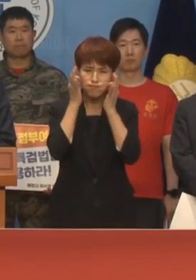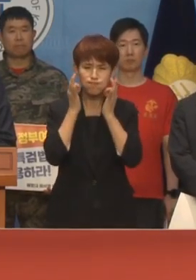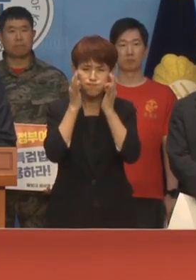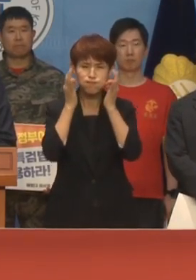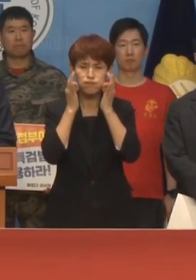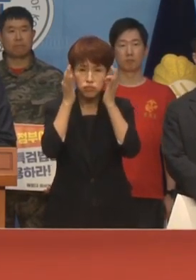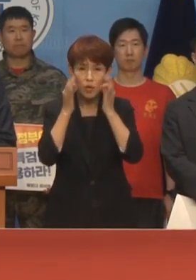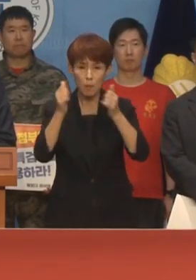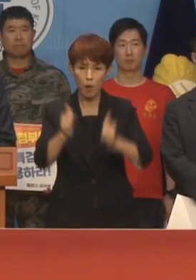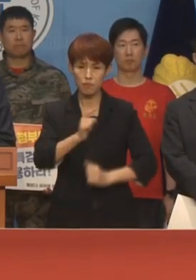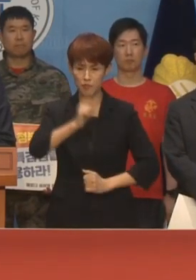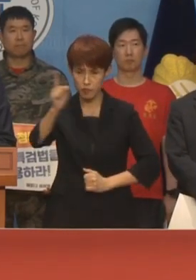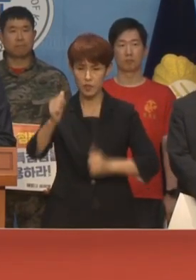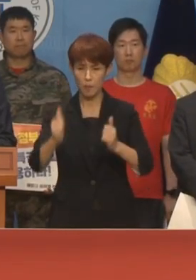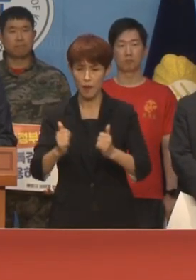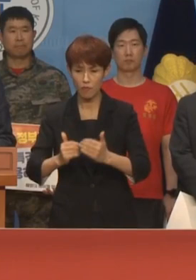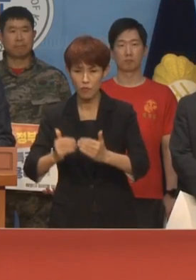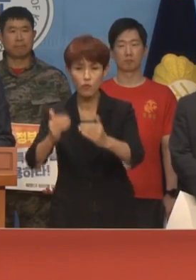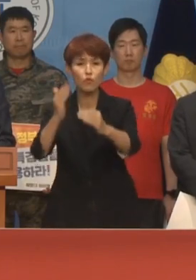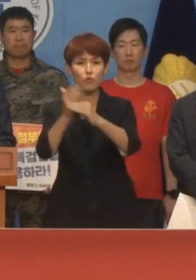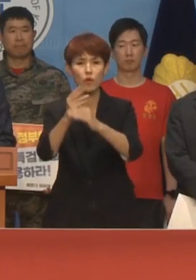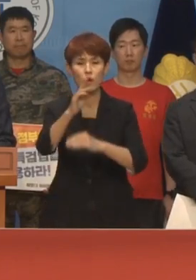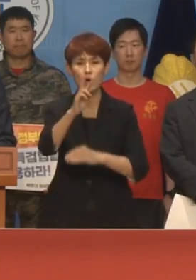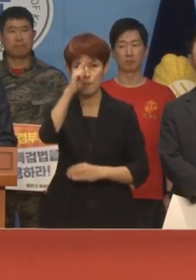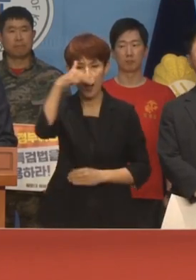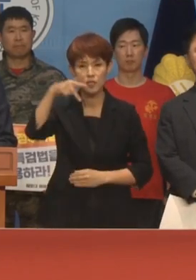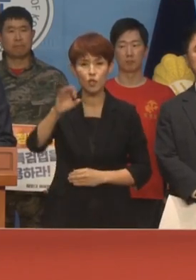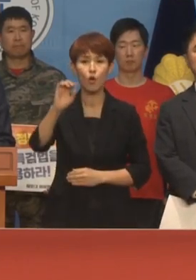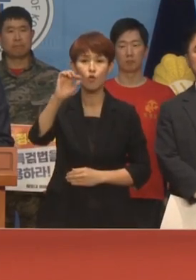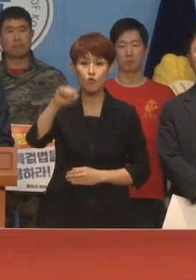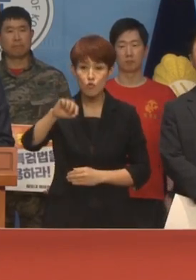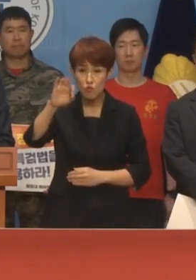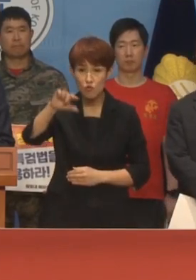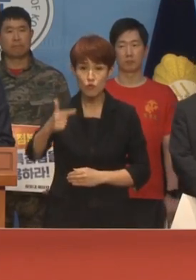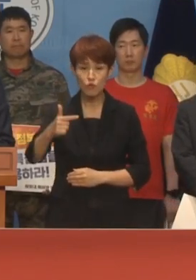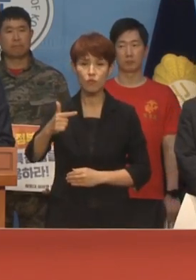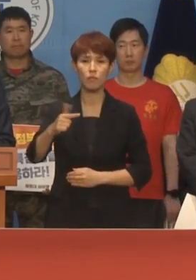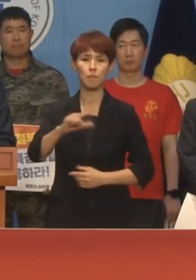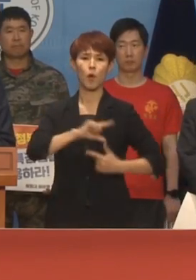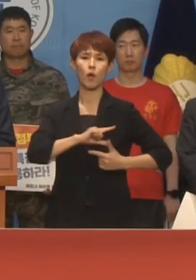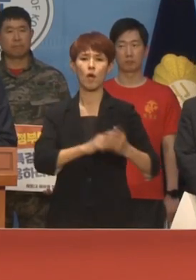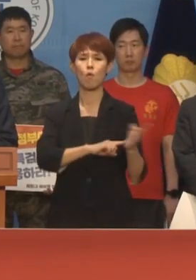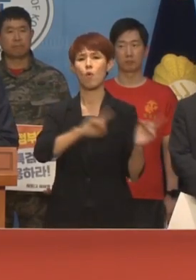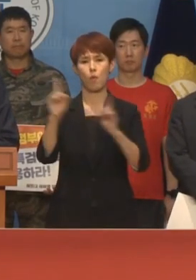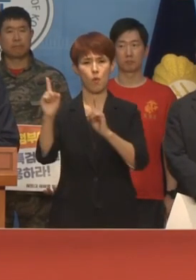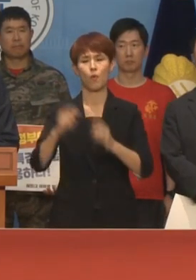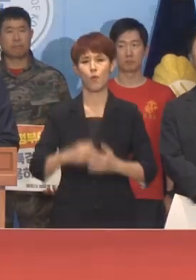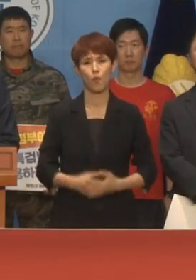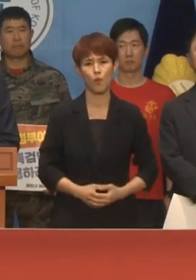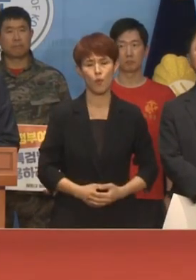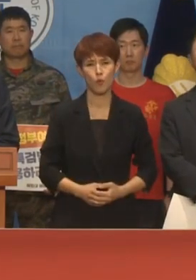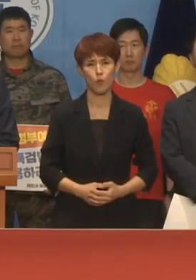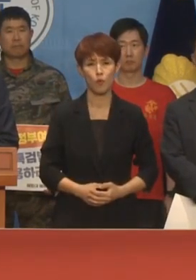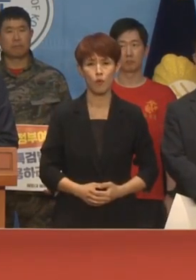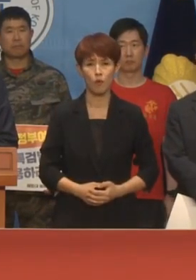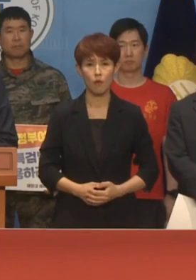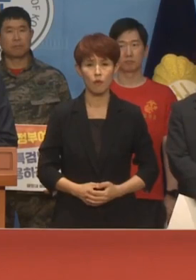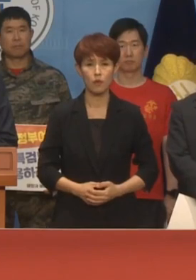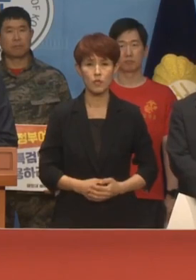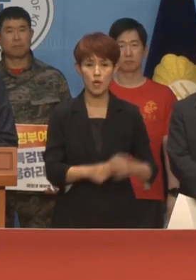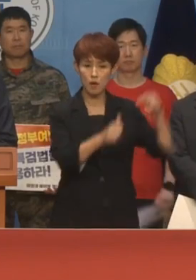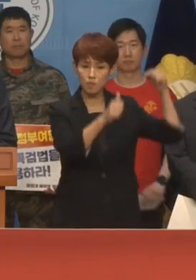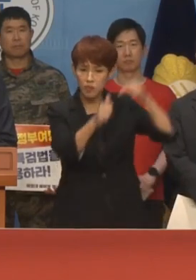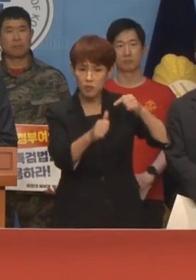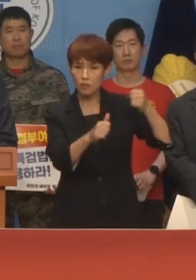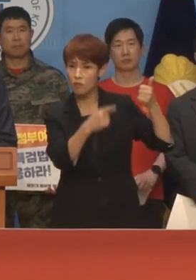지금 기소까지 되어 재판받고 있는 박정훈 대령의 명예를 회복한 일입니다. 그런데 누가 이 지시를